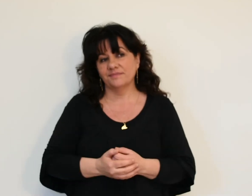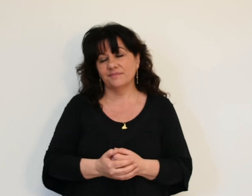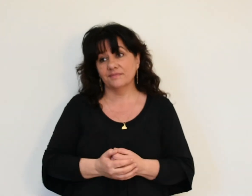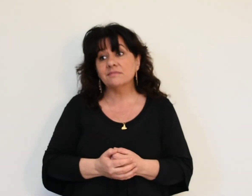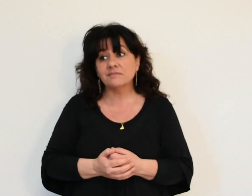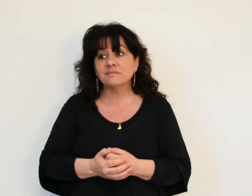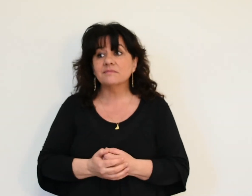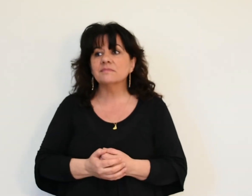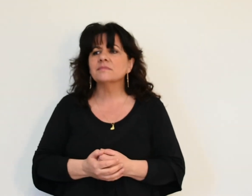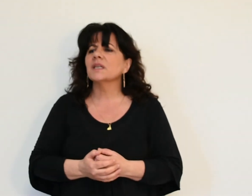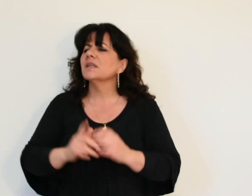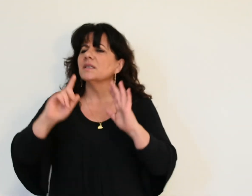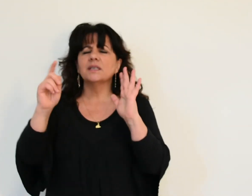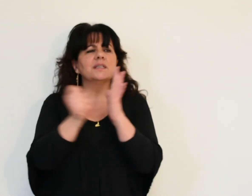Au temps du prophète Élisée,